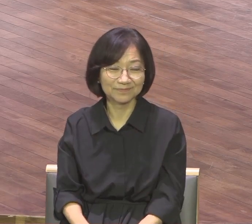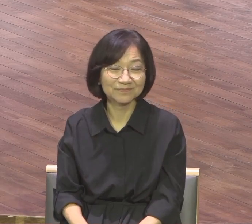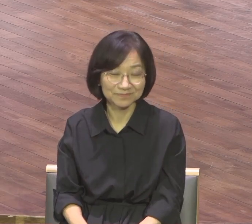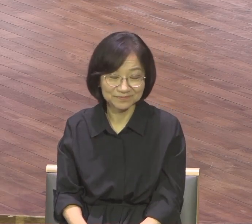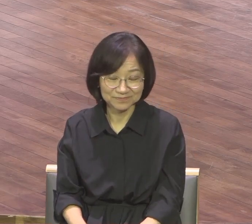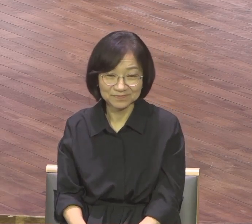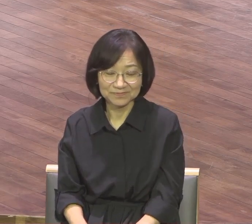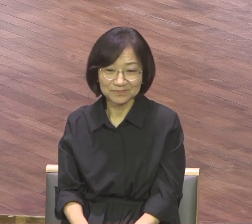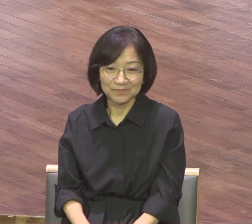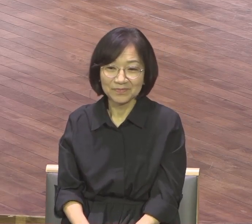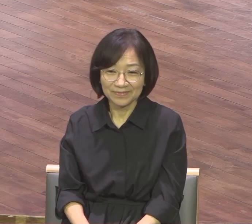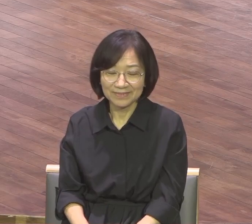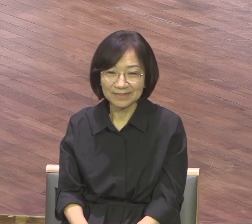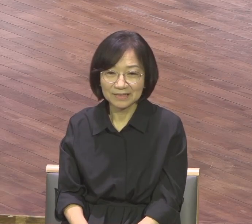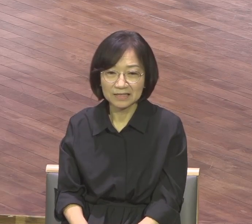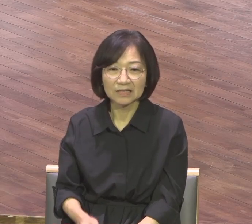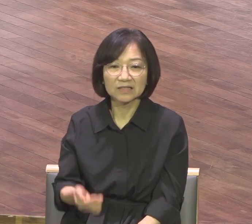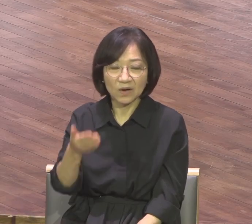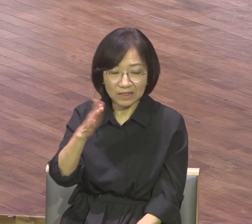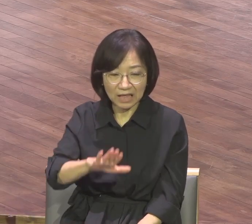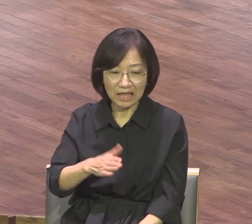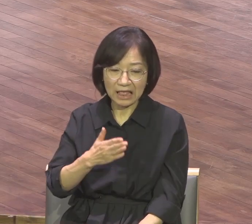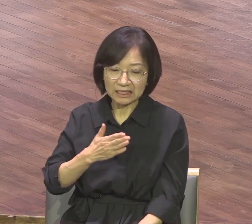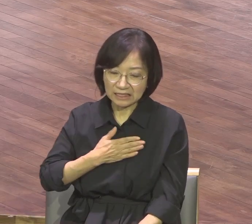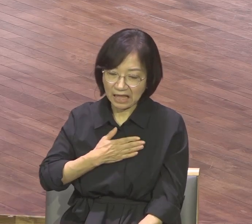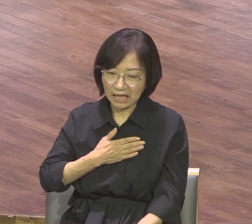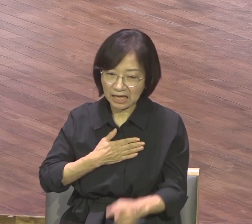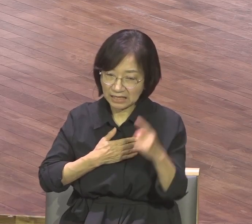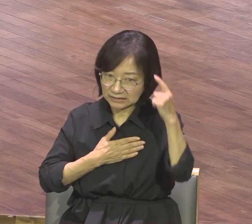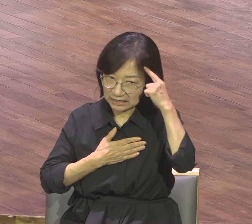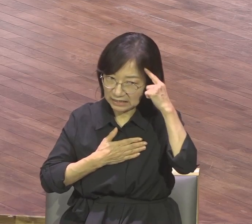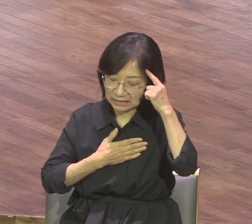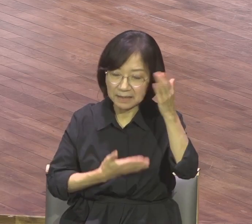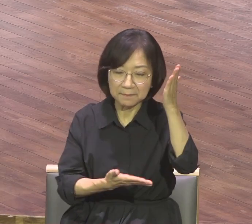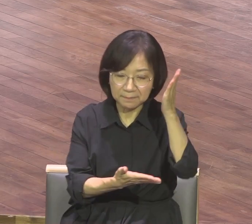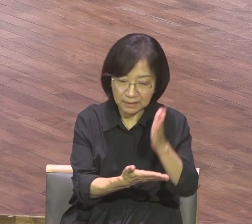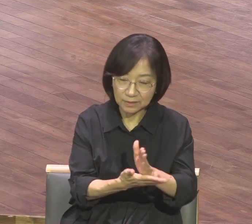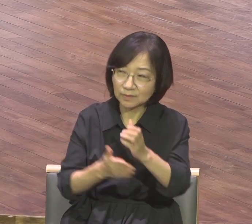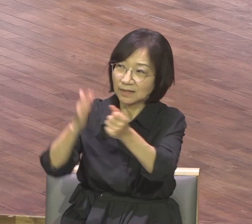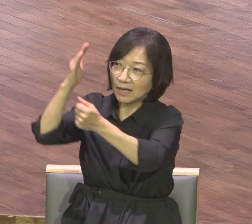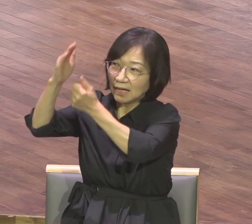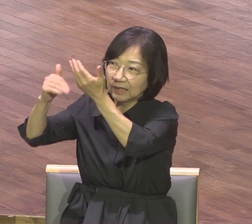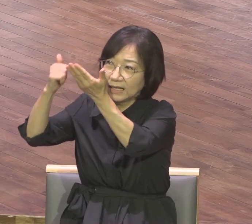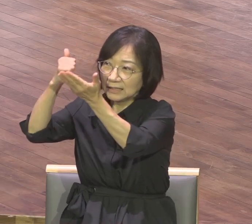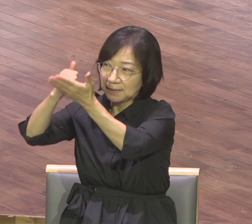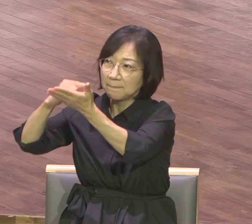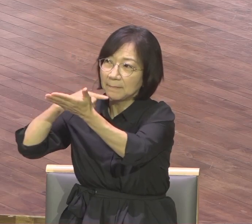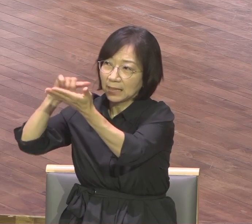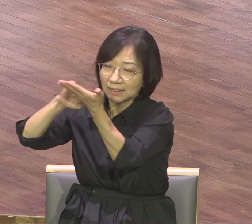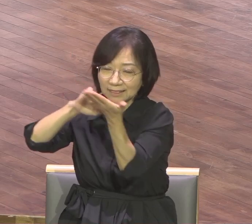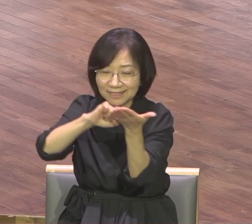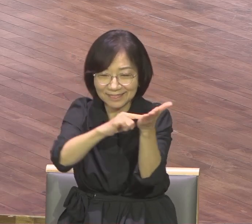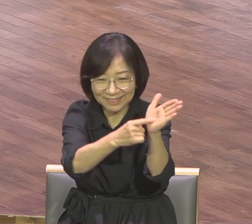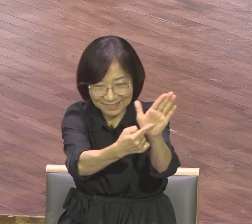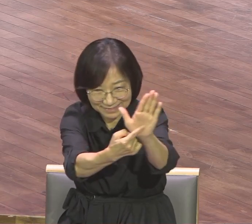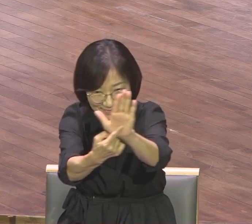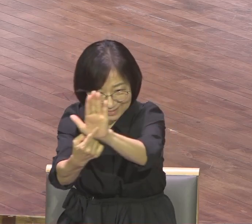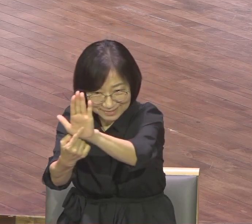우리는요. 예수 그리스도만 드러내는 갈라디아 2장 2절의 삶을 살아야 돼요. 예수 그리스도가 나는 없다.